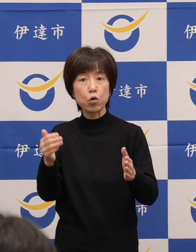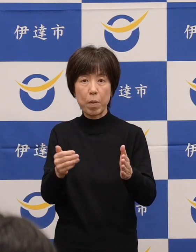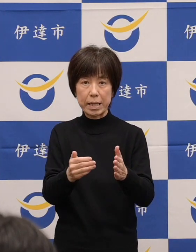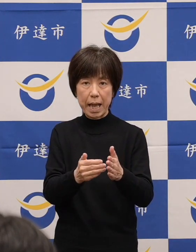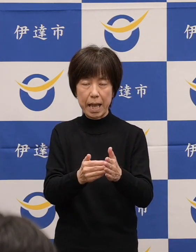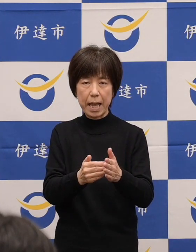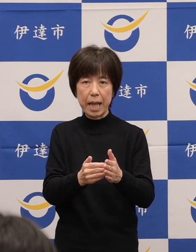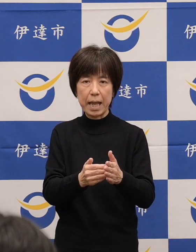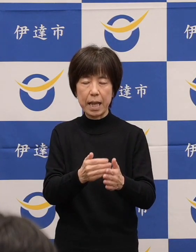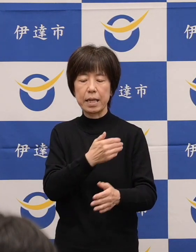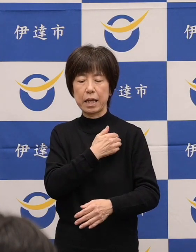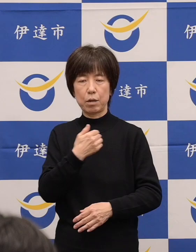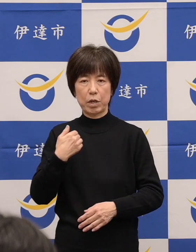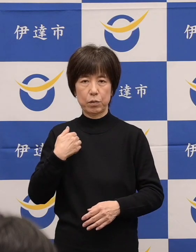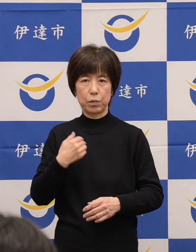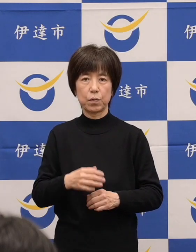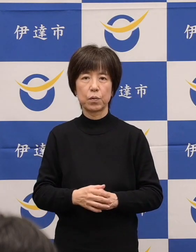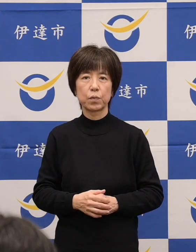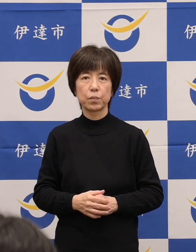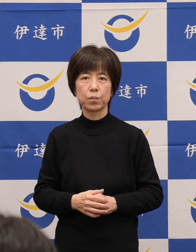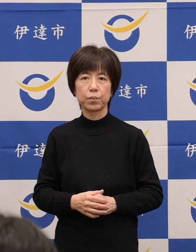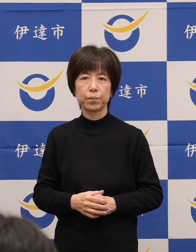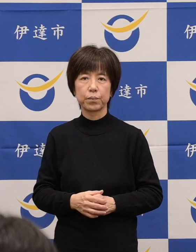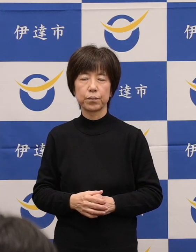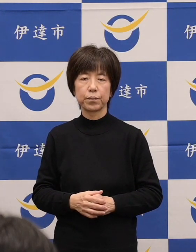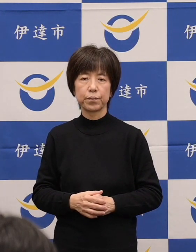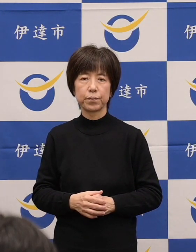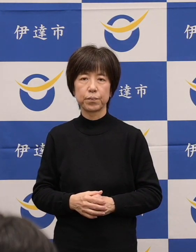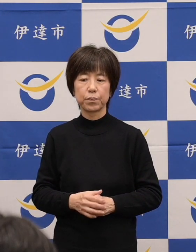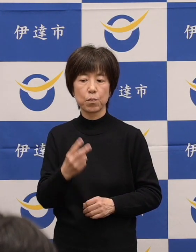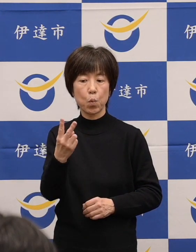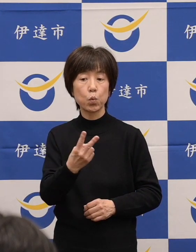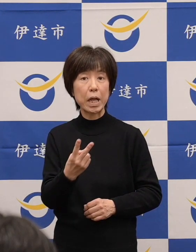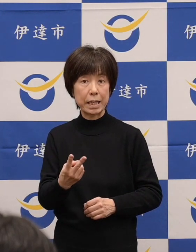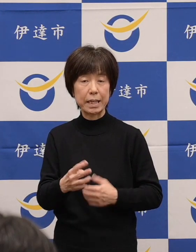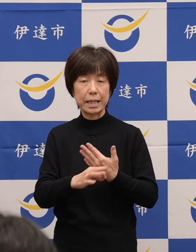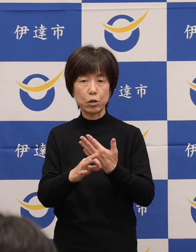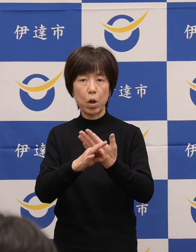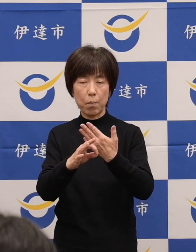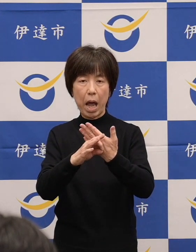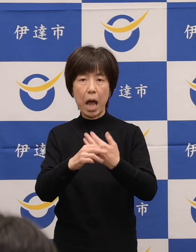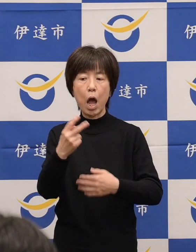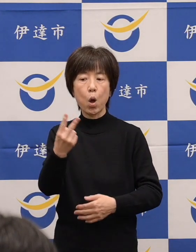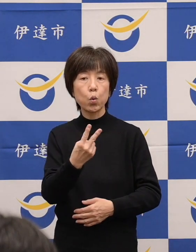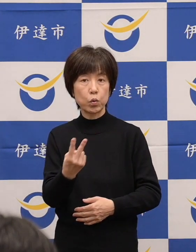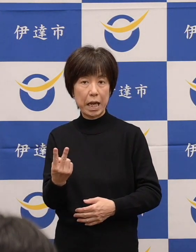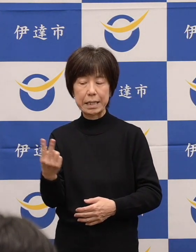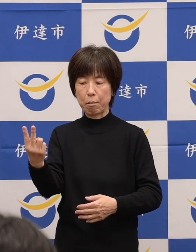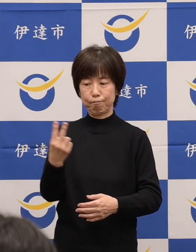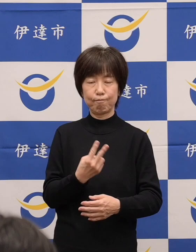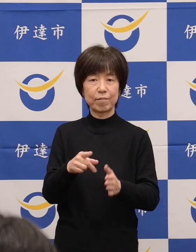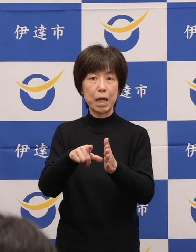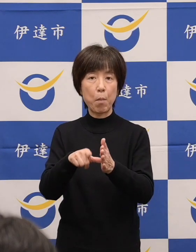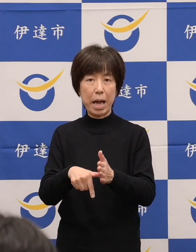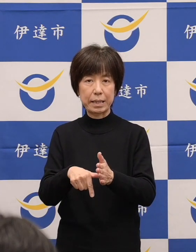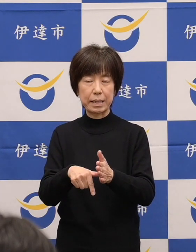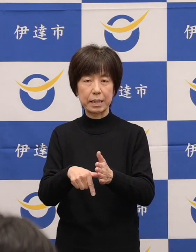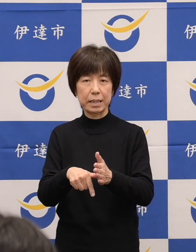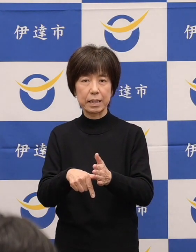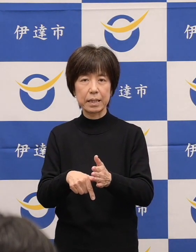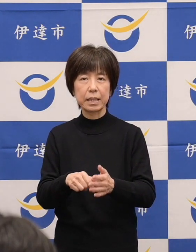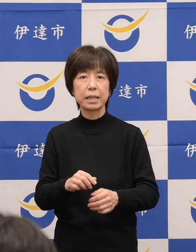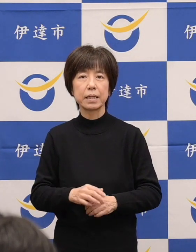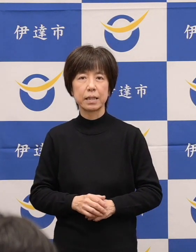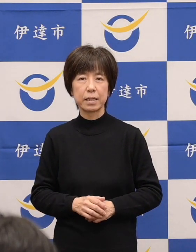としております。ですから、2人で、来た場合にですね、2